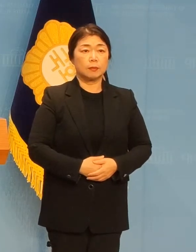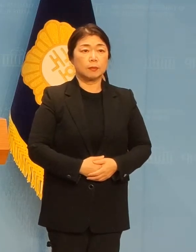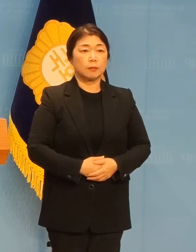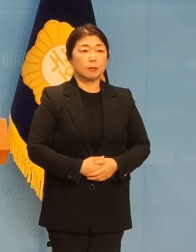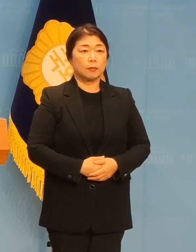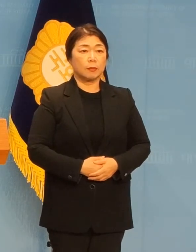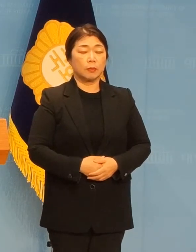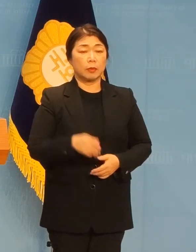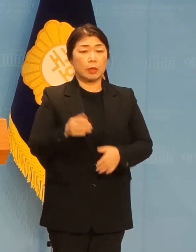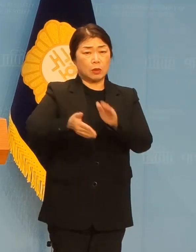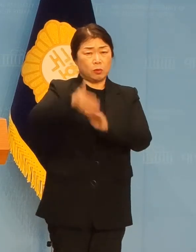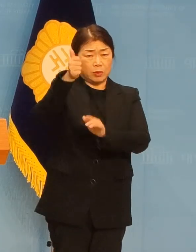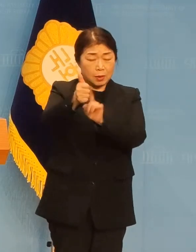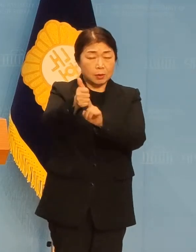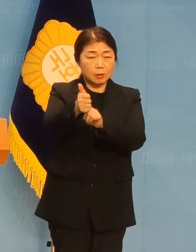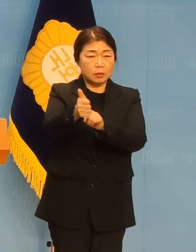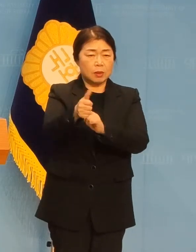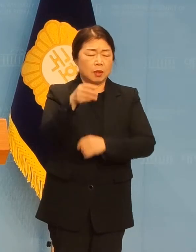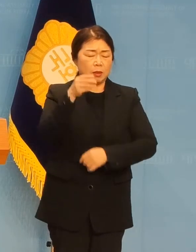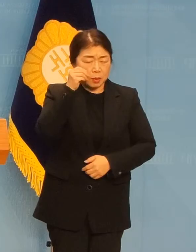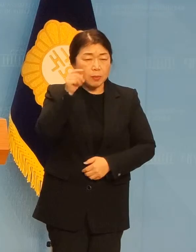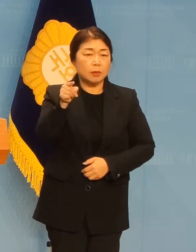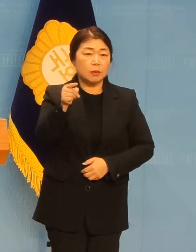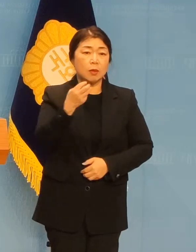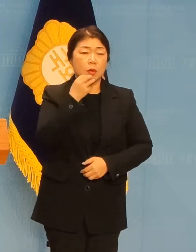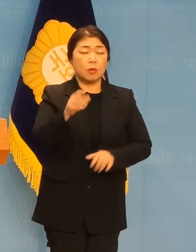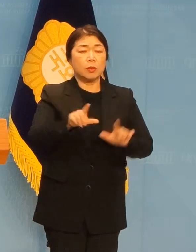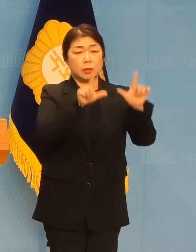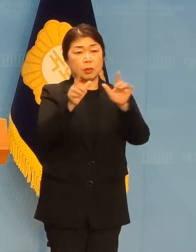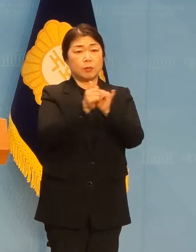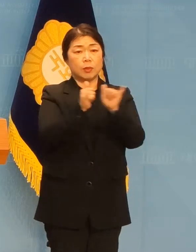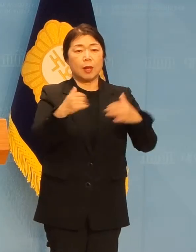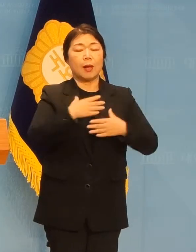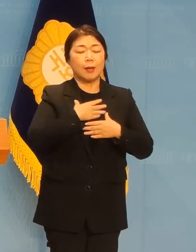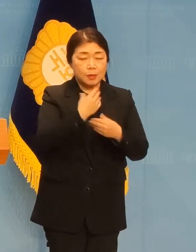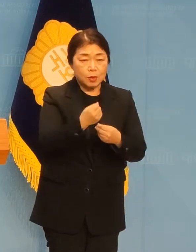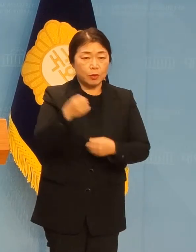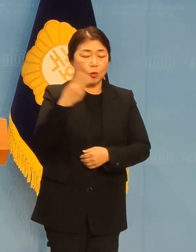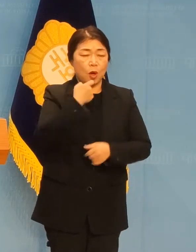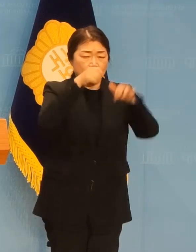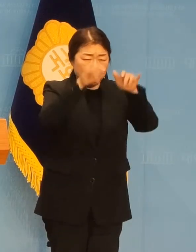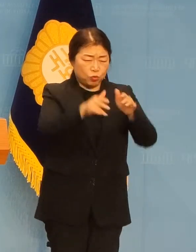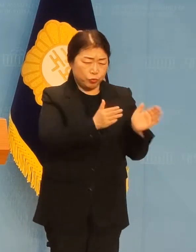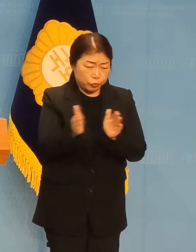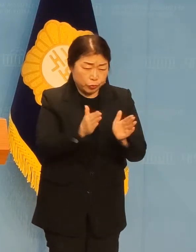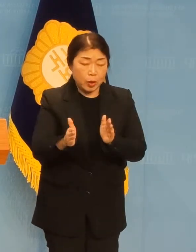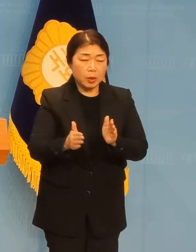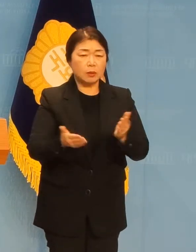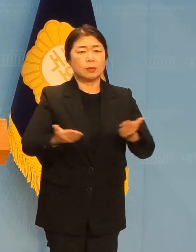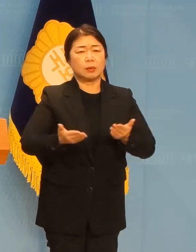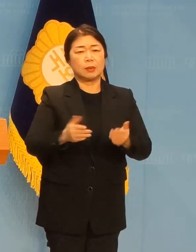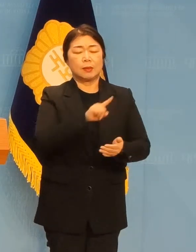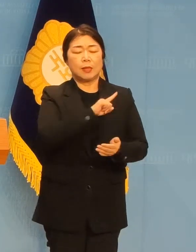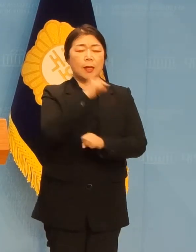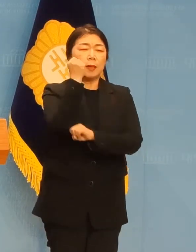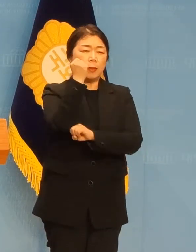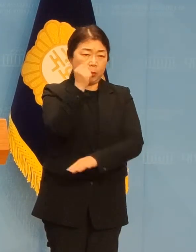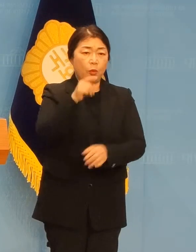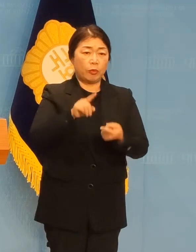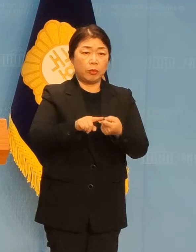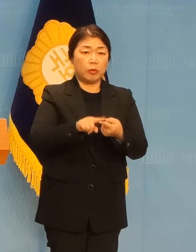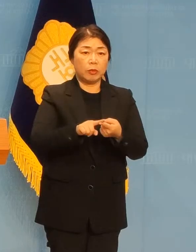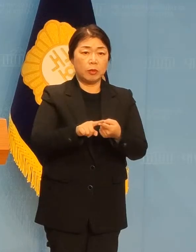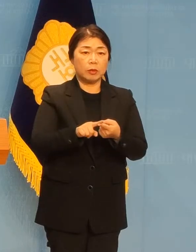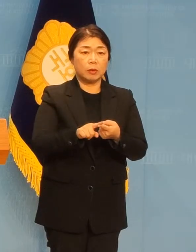오세훈 시장은 제발 본업인 서울 시민의 안전과 제설 작업 등 가장 기본적인